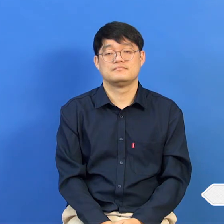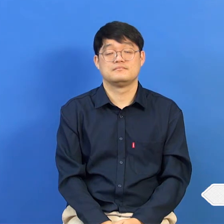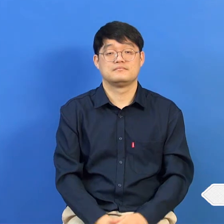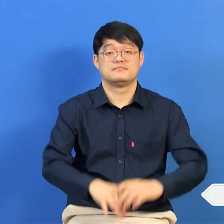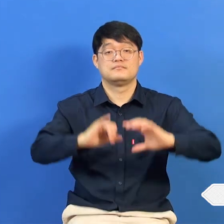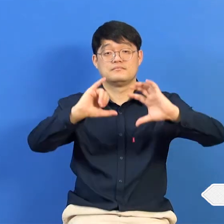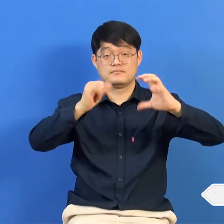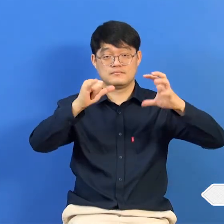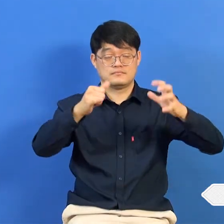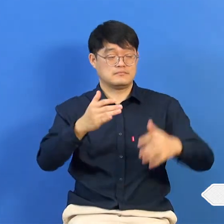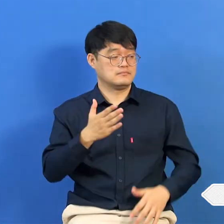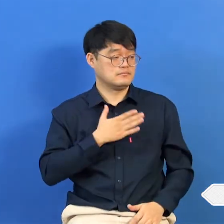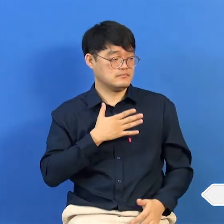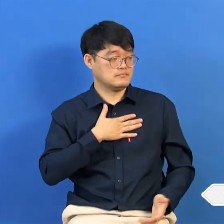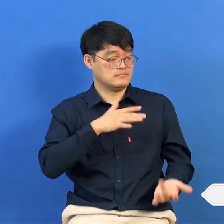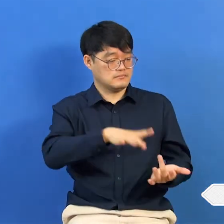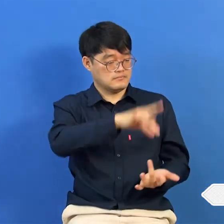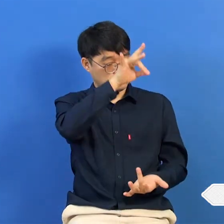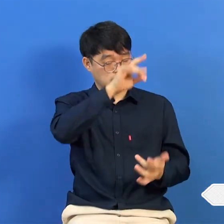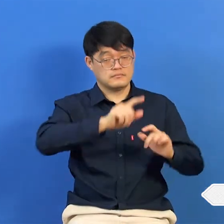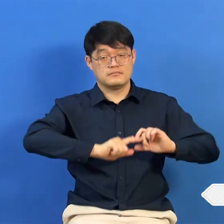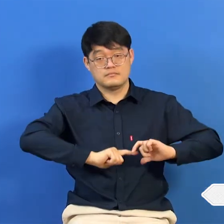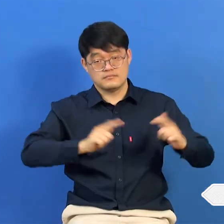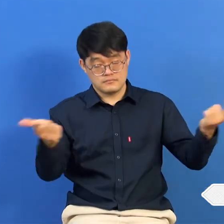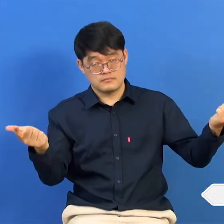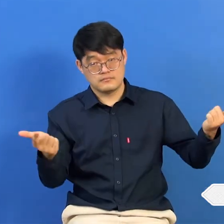세상에 내 선택이 아닌 것이